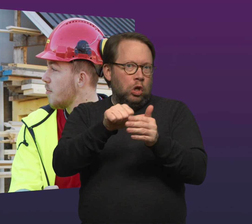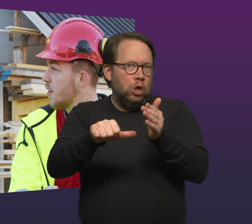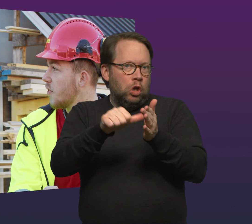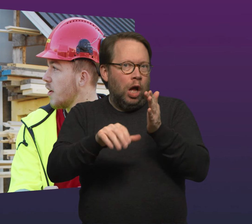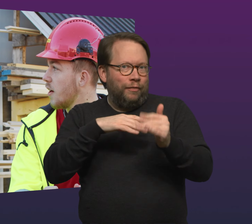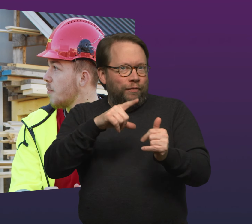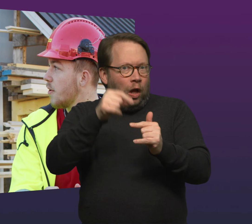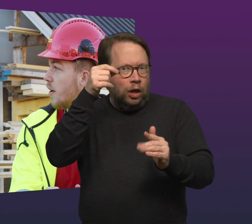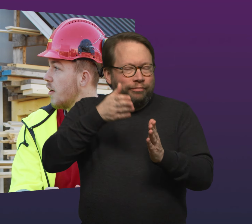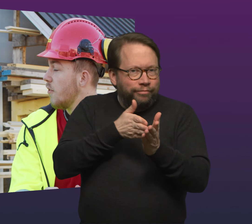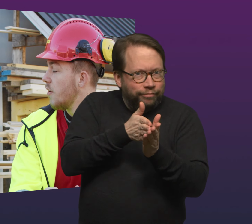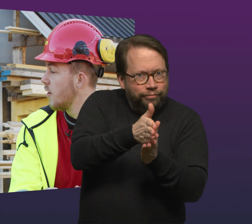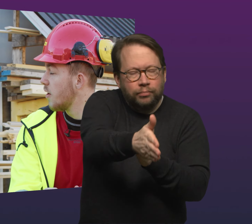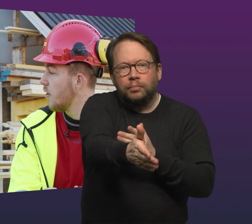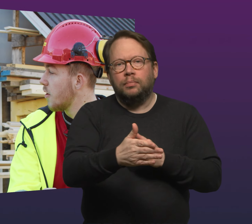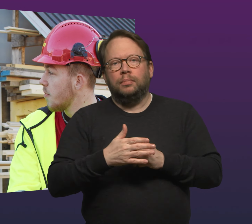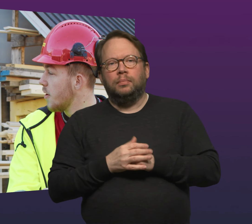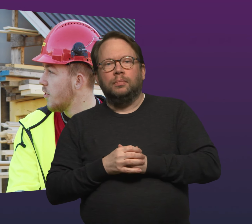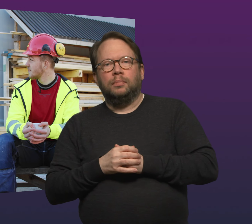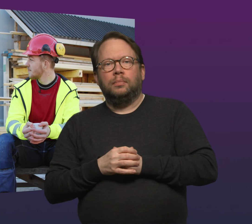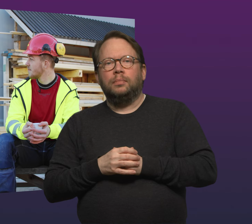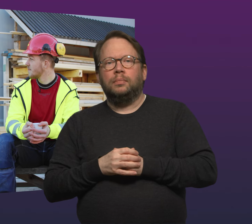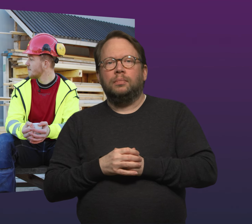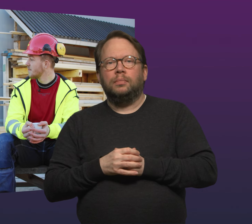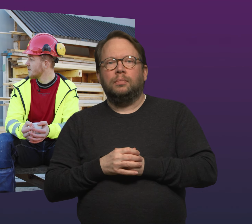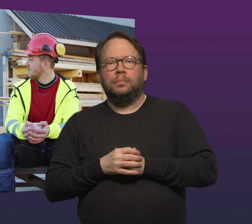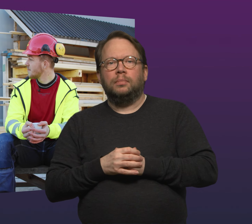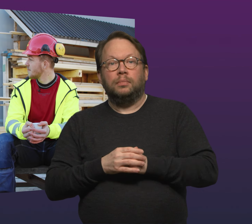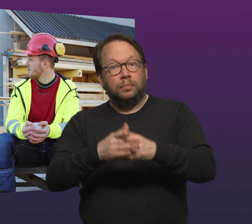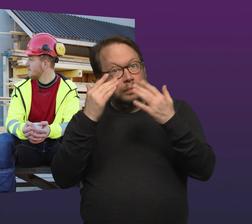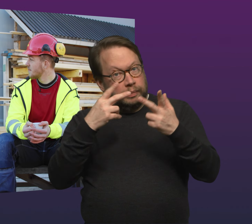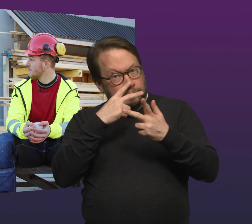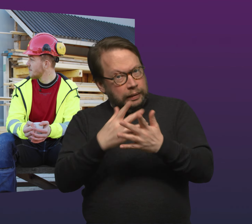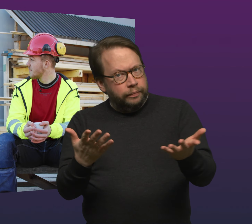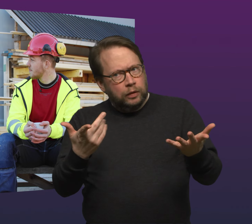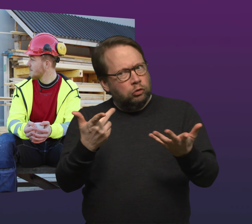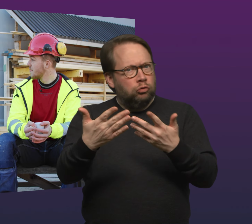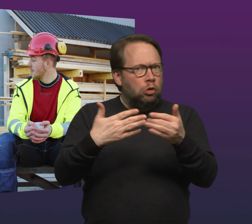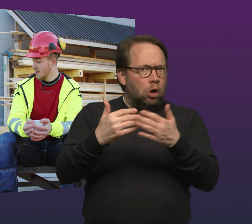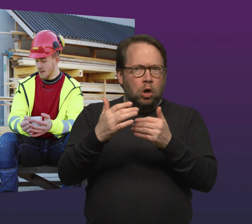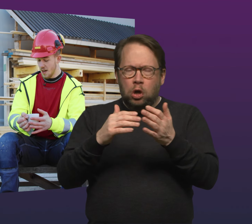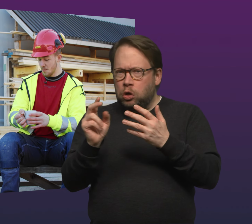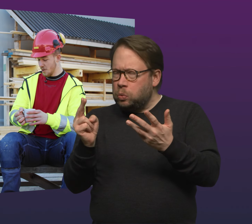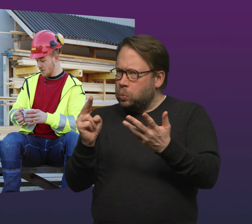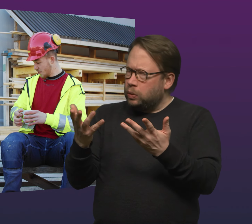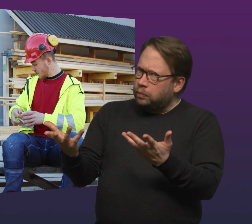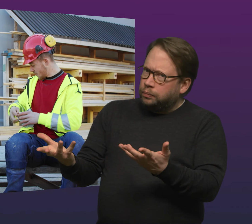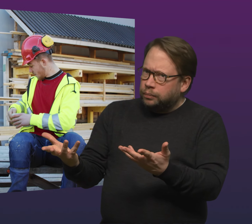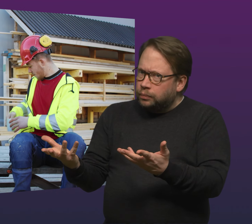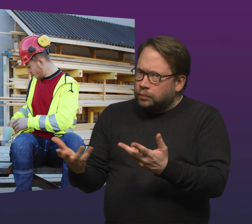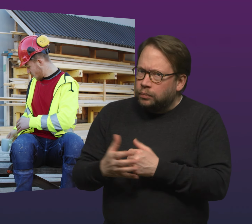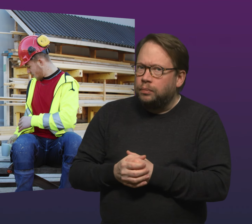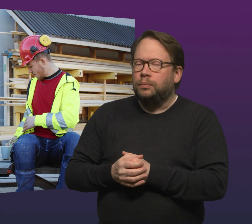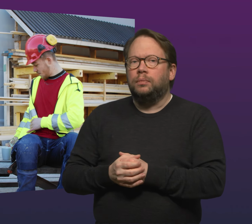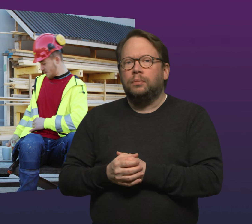mer specificerat på det yrket man har valt. Ja, men kan inte du visa vad ni håller på med nu då? Absolut.